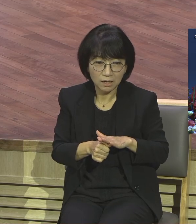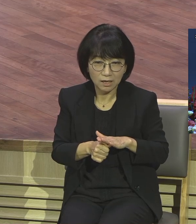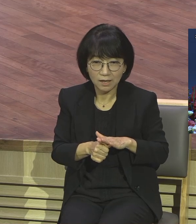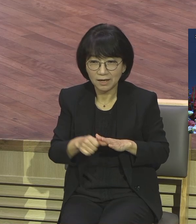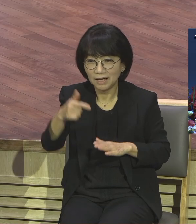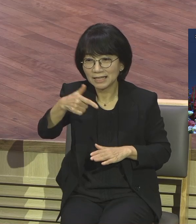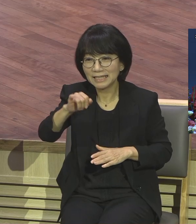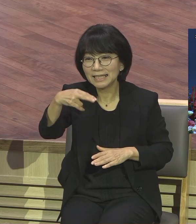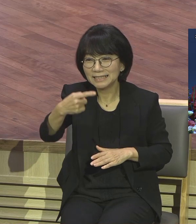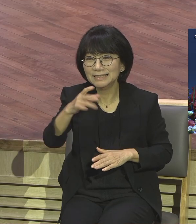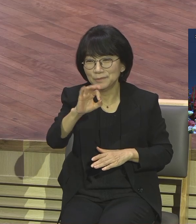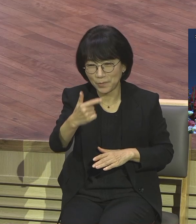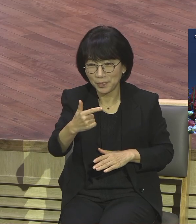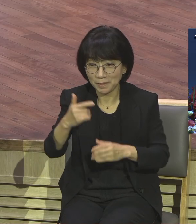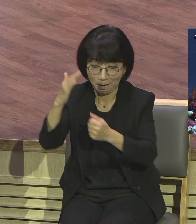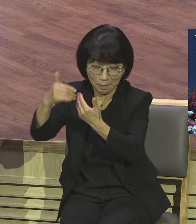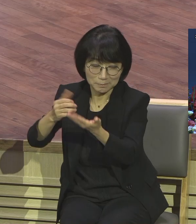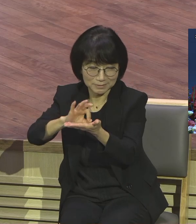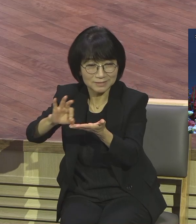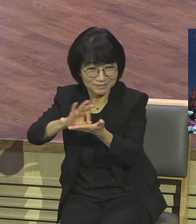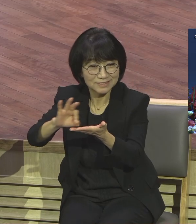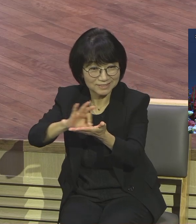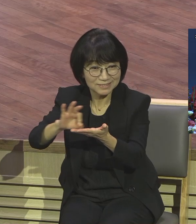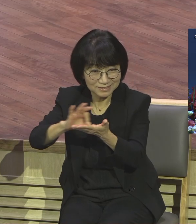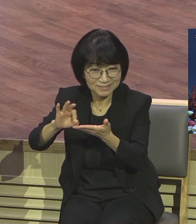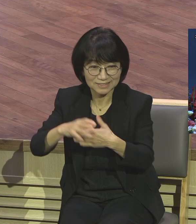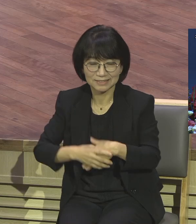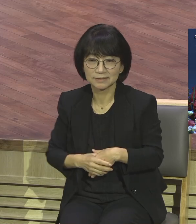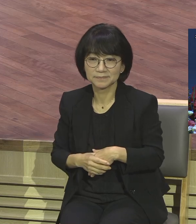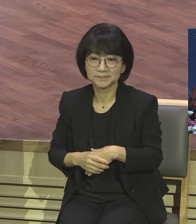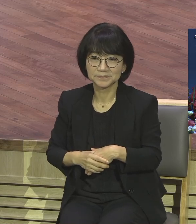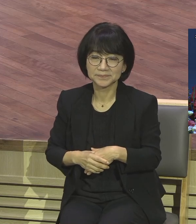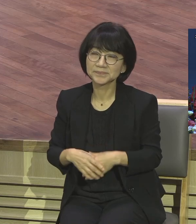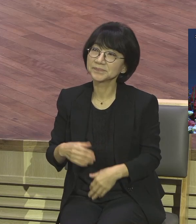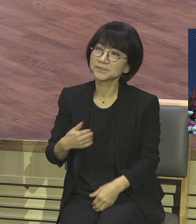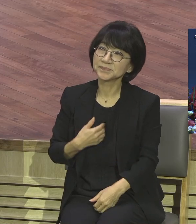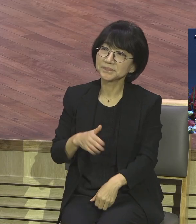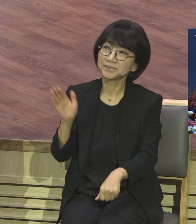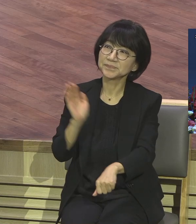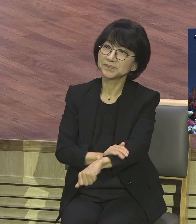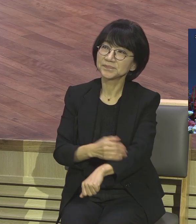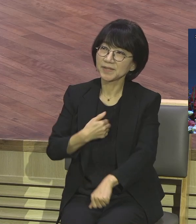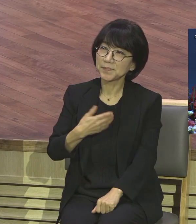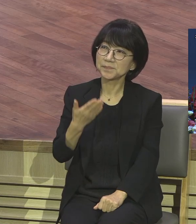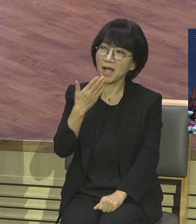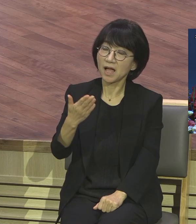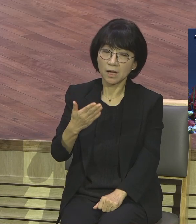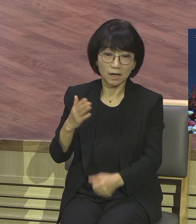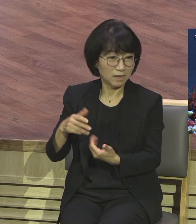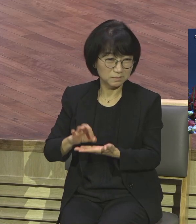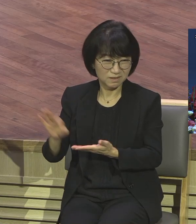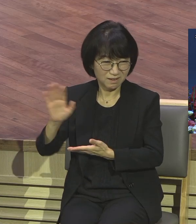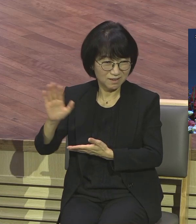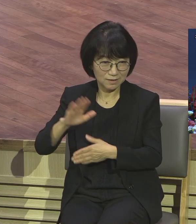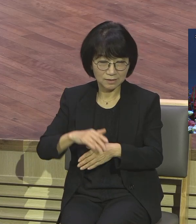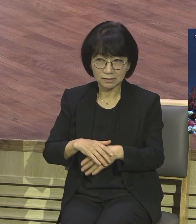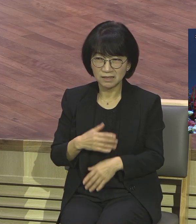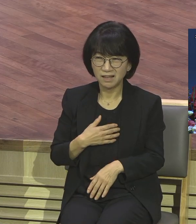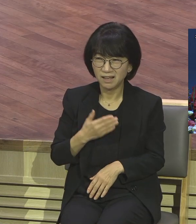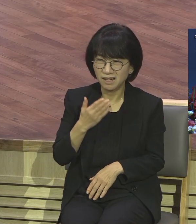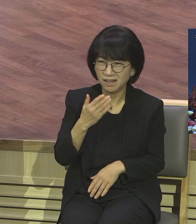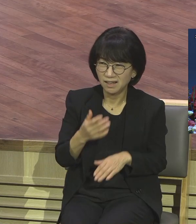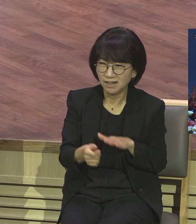하나님도 그런 사람 씁니다. 하나님은 또 잘난 사람 대범하산 성전이요. 그런